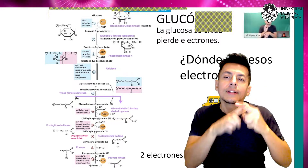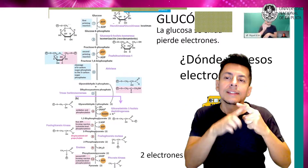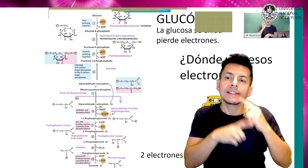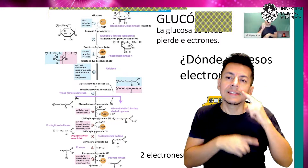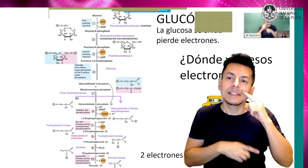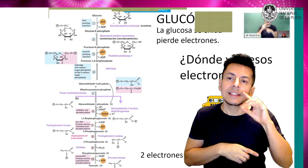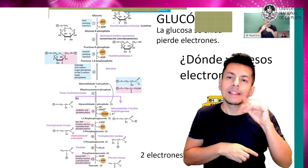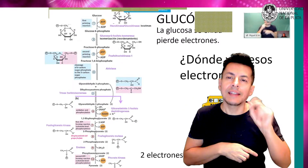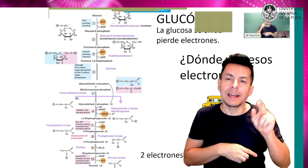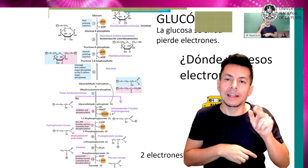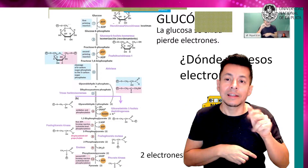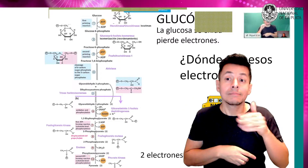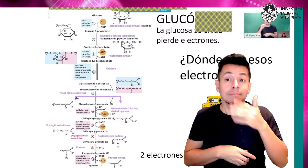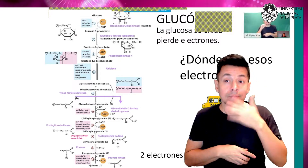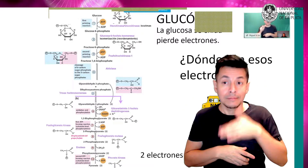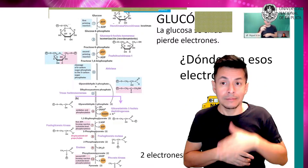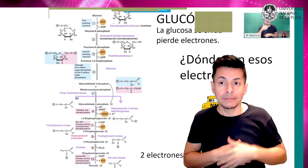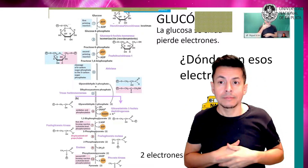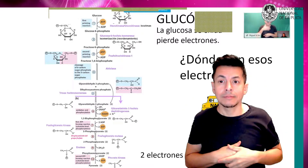Bien.